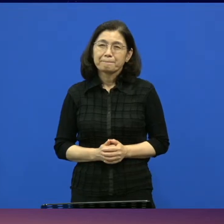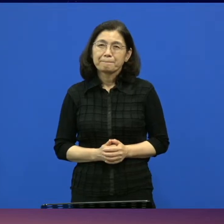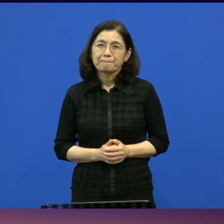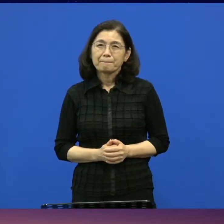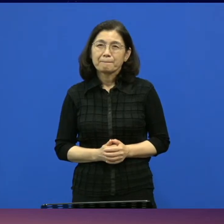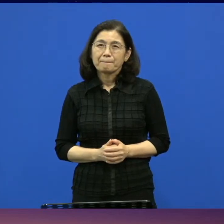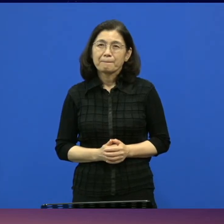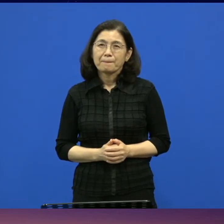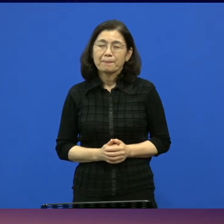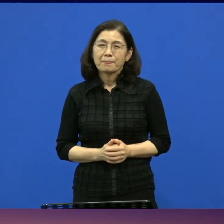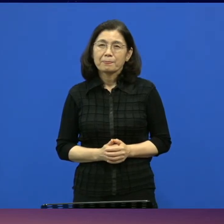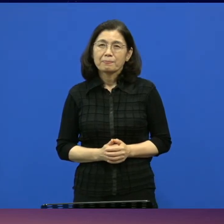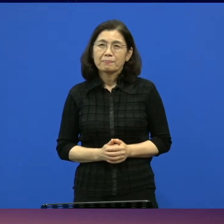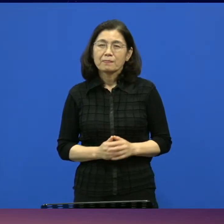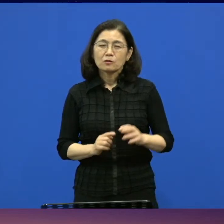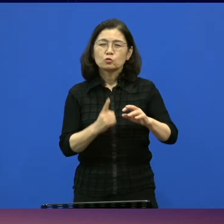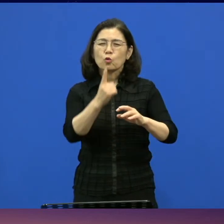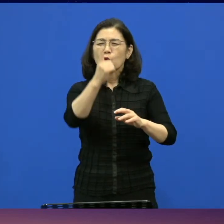높은 산을 좋아하는 거.